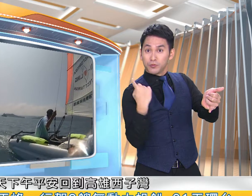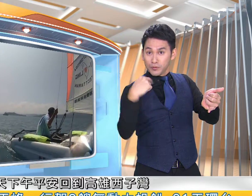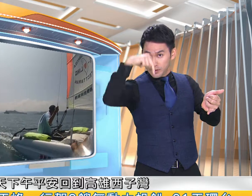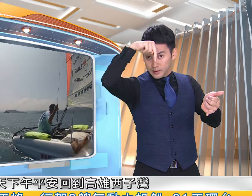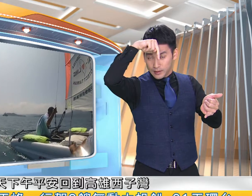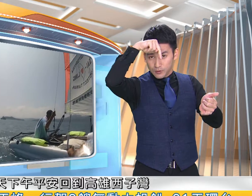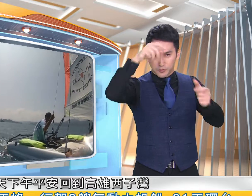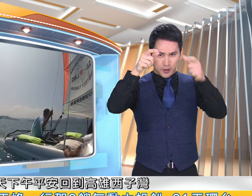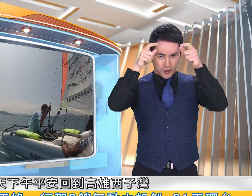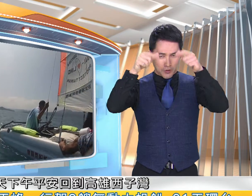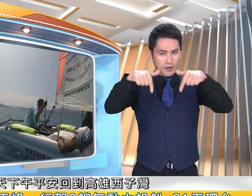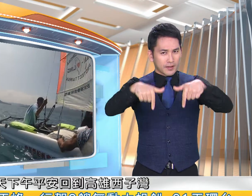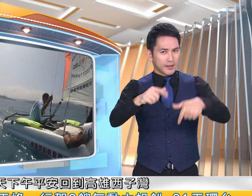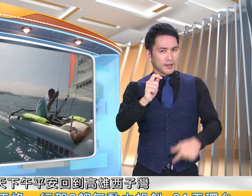高雄西子湾。